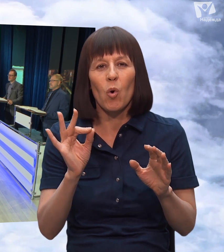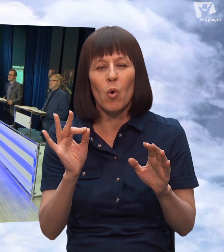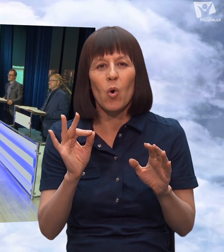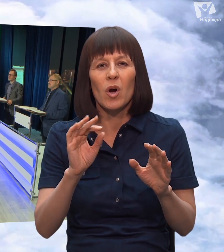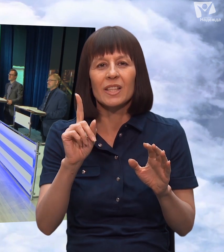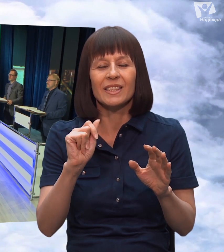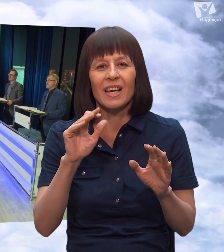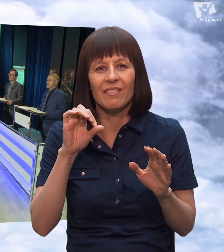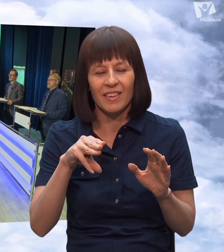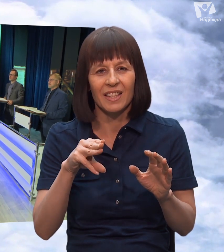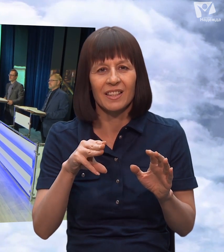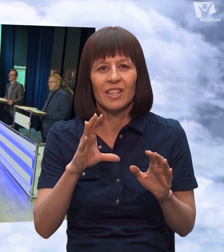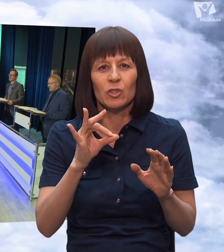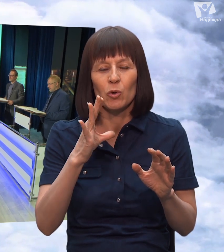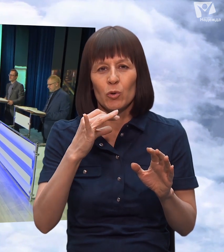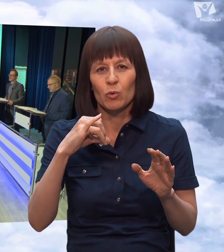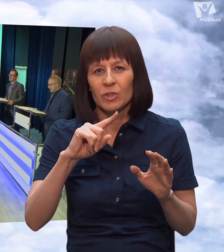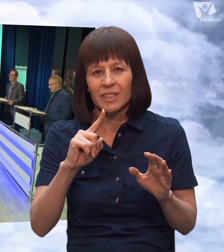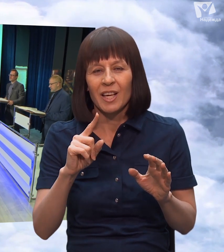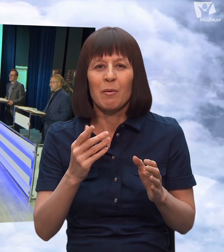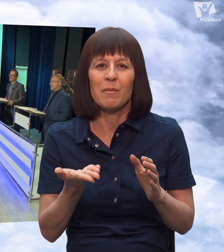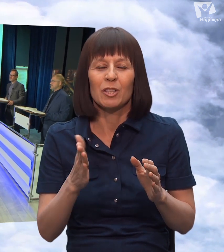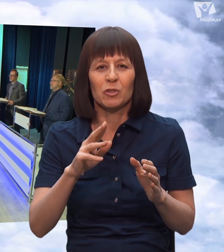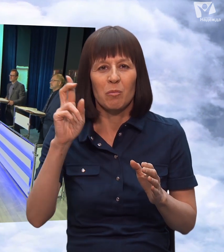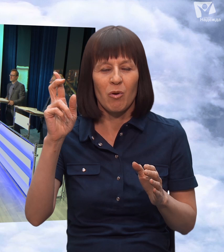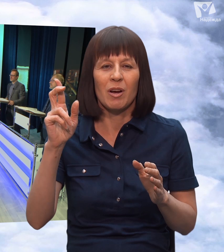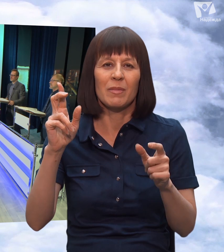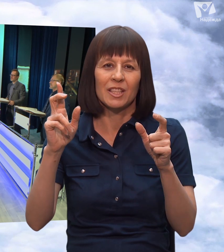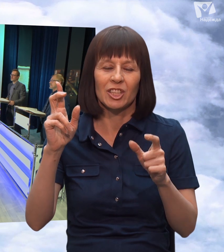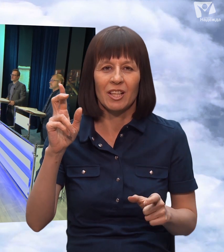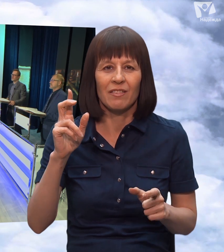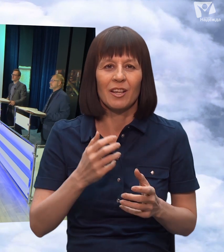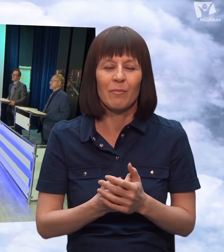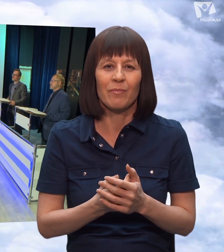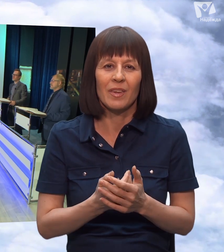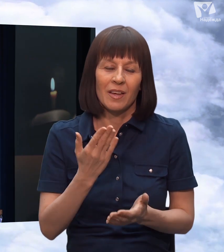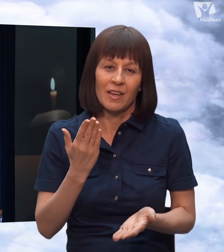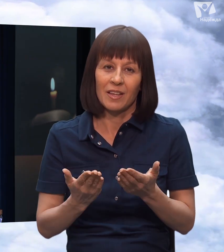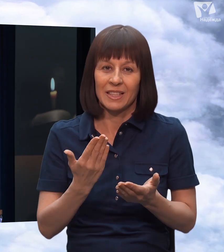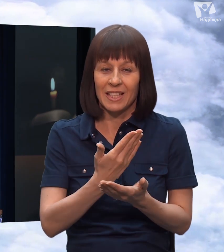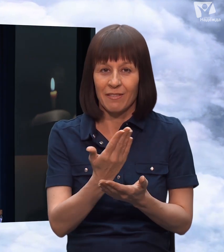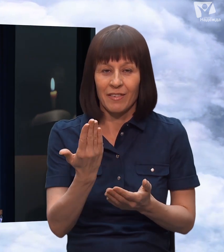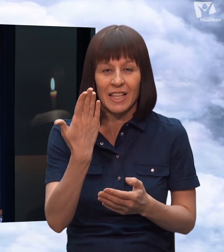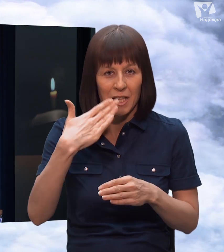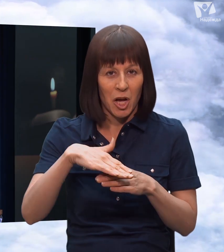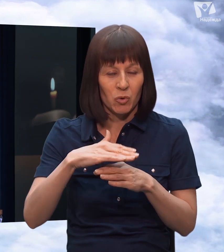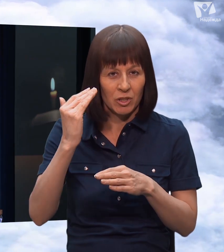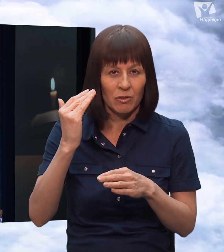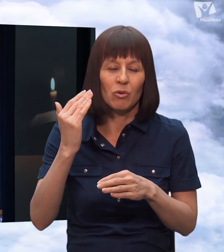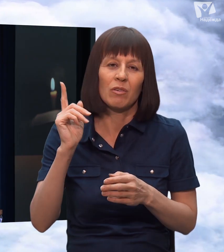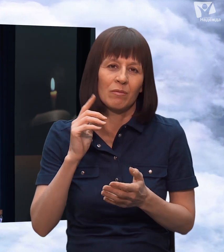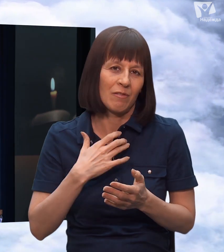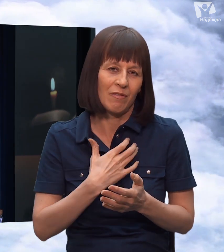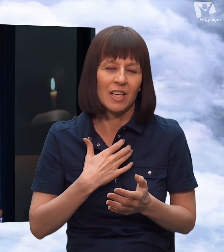союзе бога и народа богочеловек и уж коли человек стал уже божьим человеком дата вот а это очень